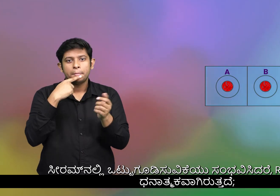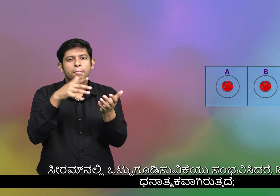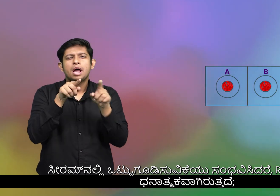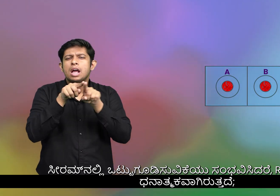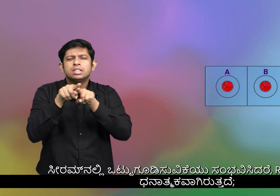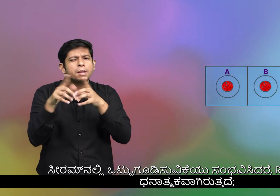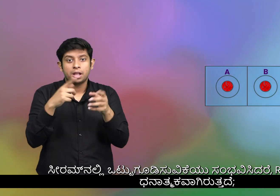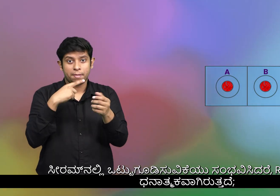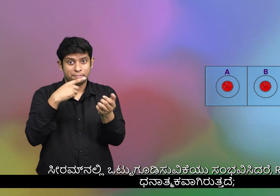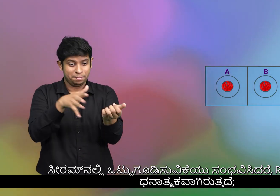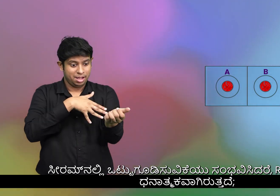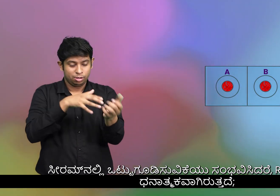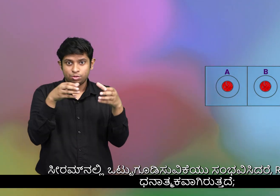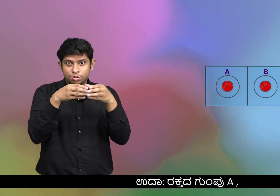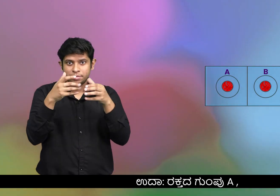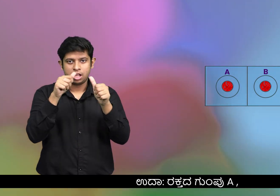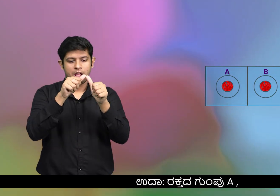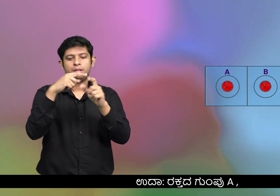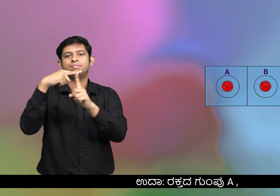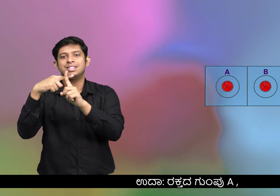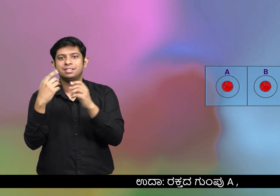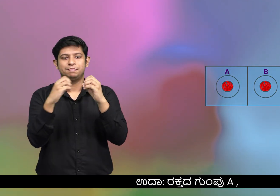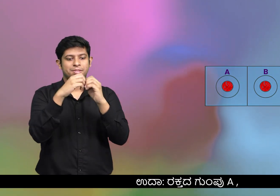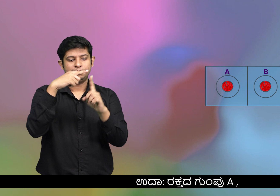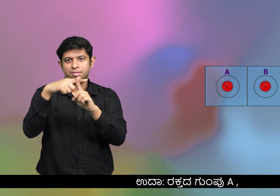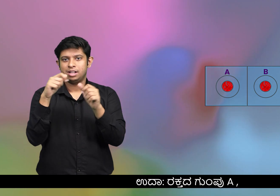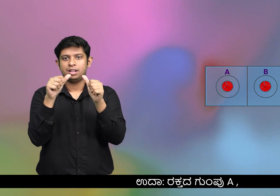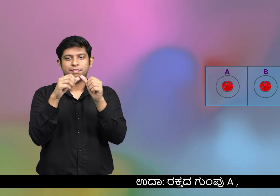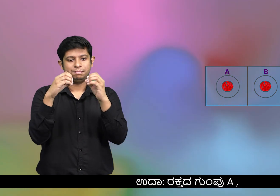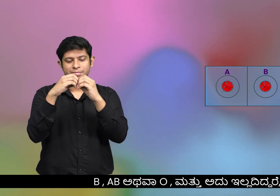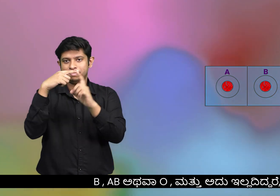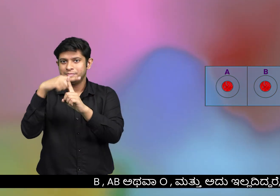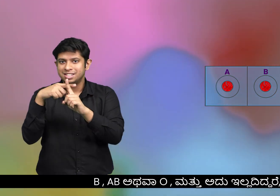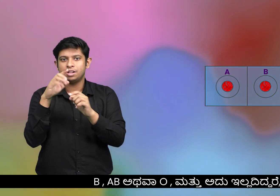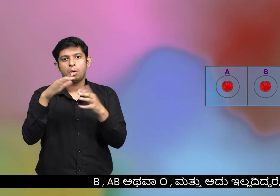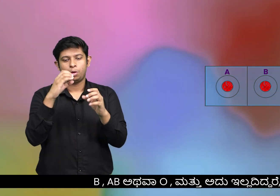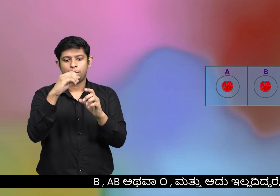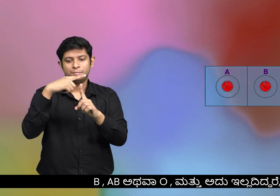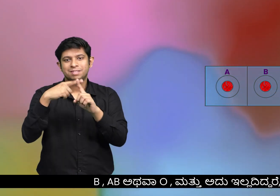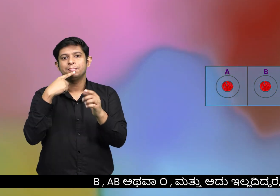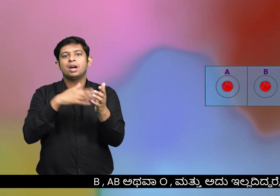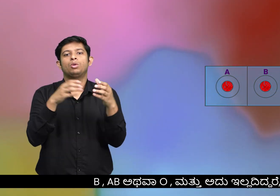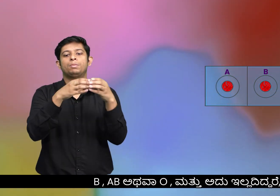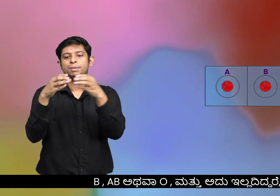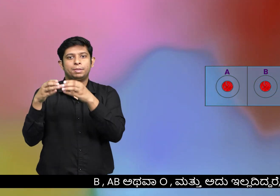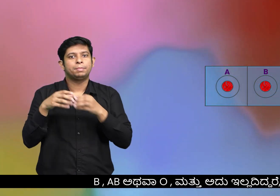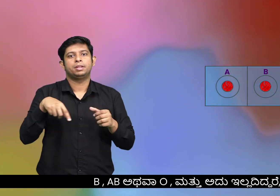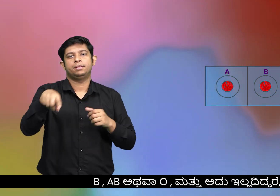ಅಂಶವು ಧನಾತ್ಮಕವಾಗಿರುತ್ತದೆ. ಉದಾಹರಣೆ, ರಕ್ತದ ಗುಂಪು A, B, AB ಅಥವಾ O, ಮತ್ತು